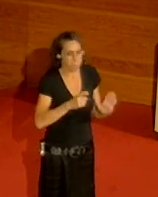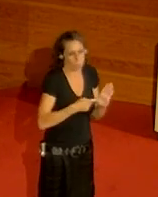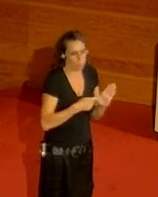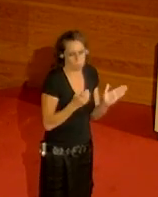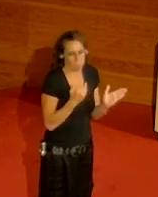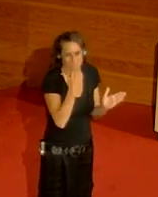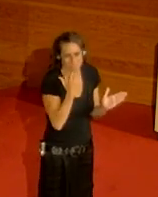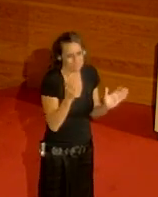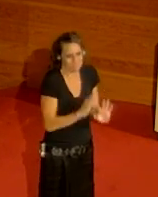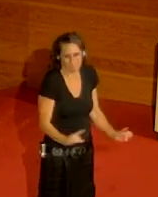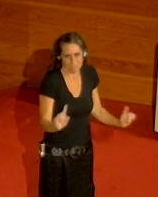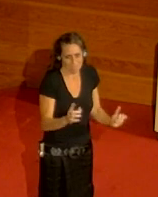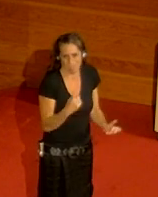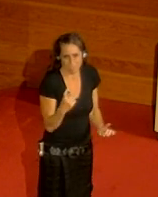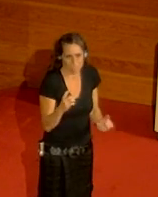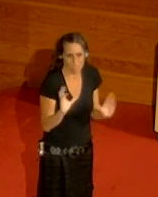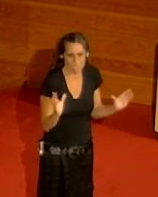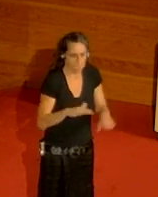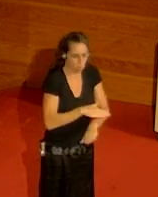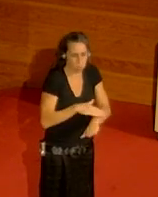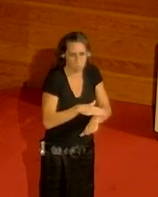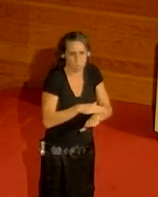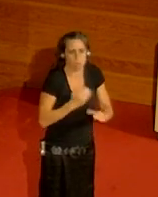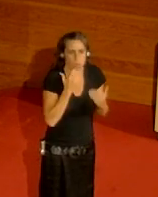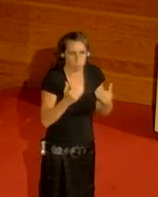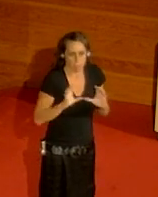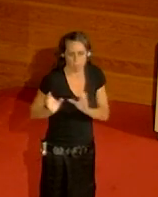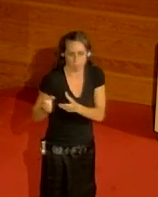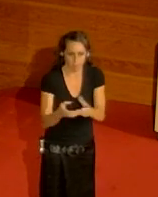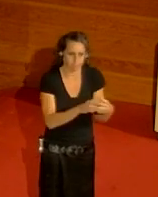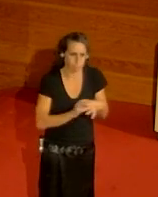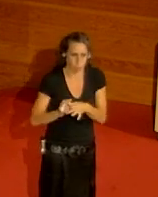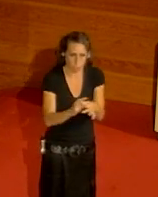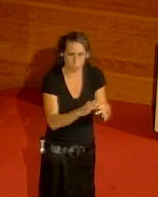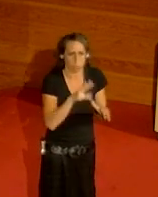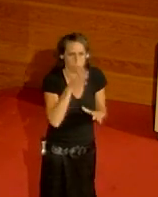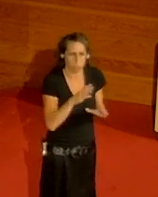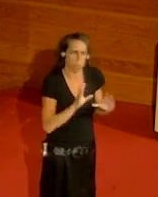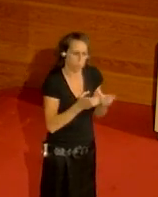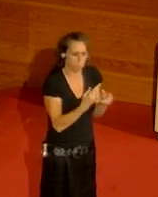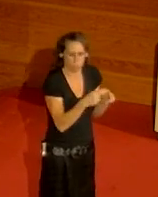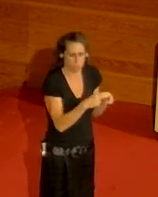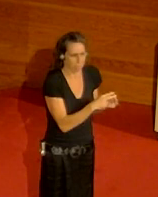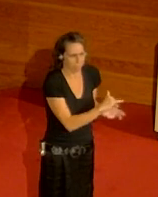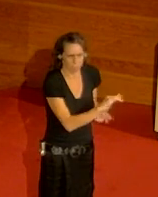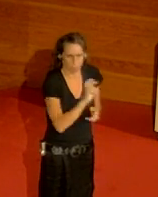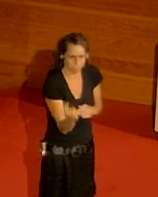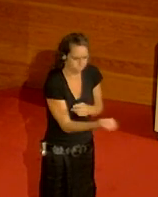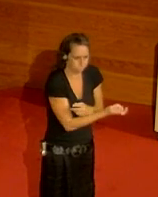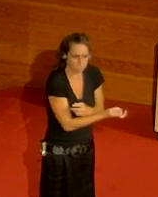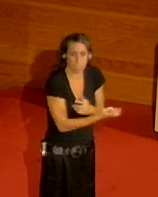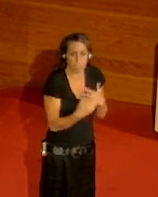un gobierno de coalición y porque son muchos partidos los que hay y netanyahu